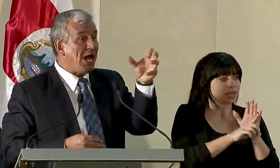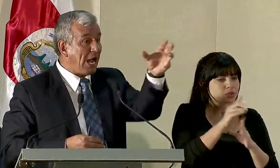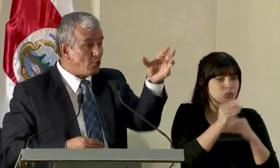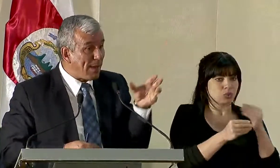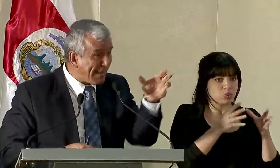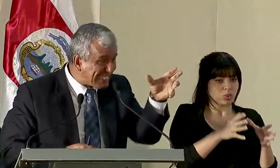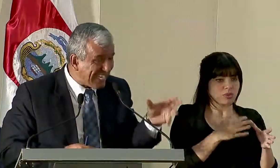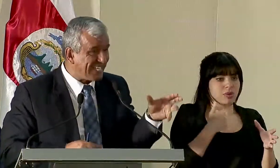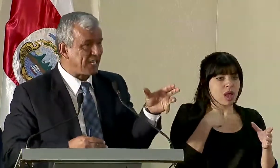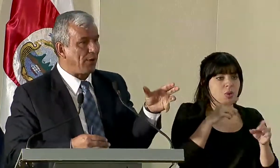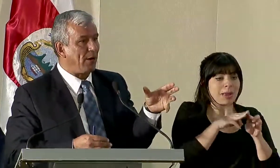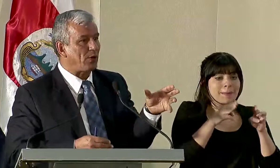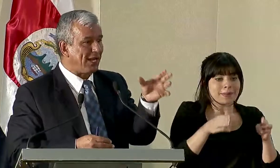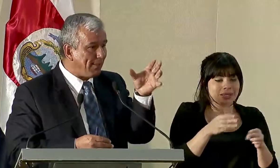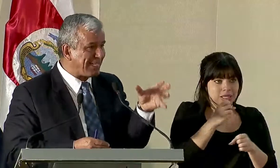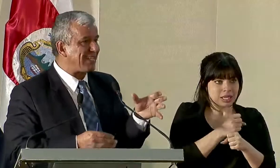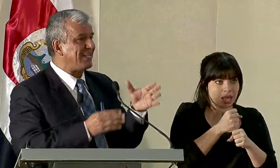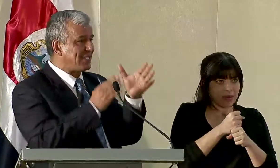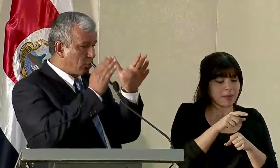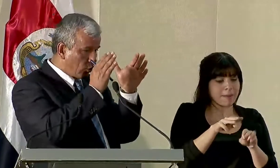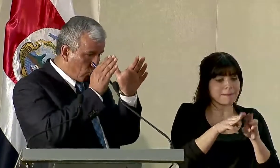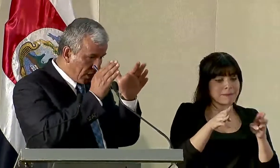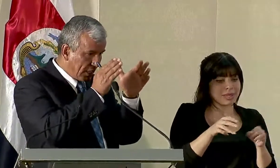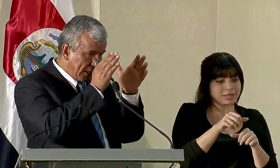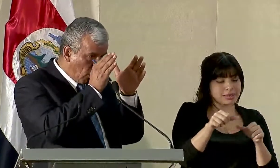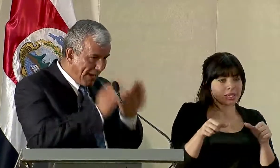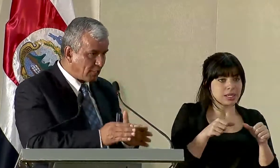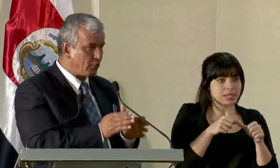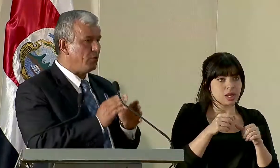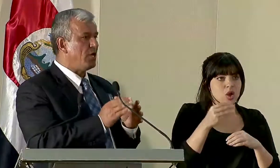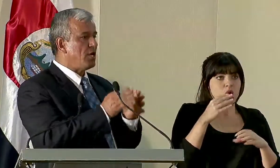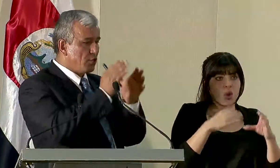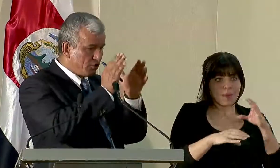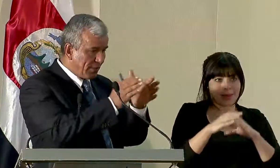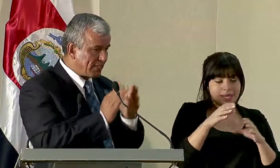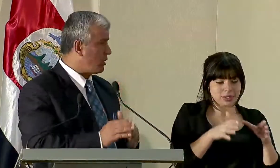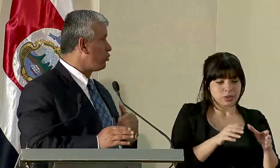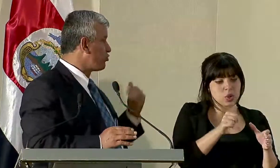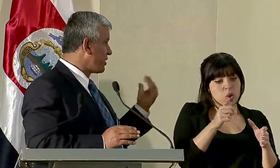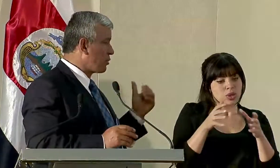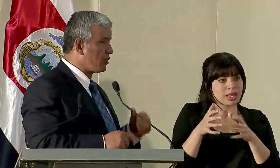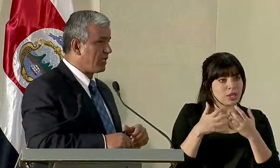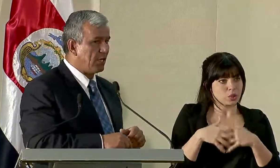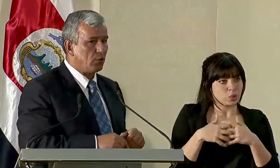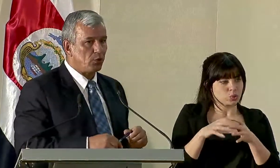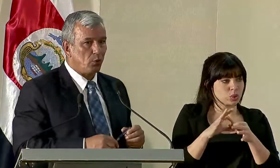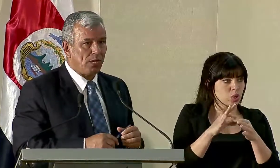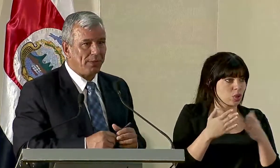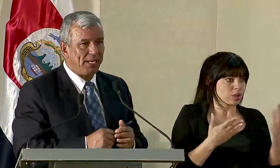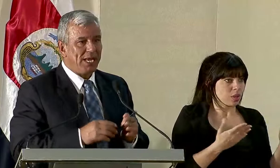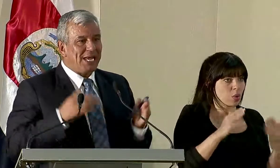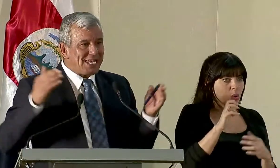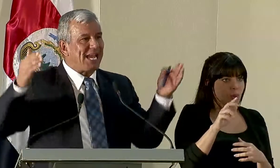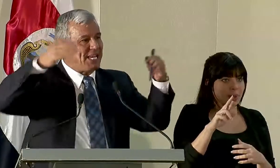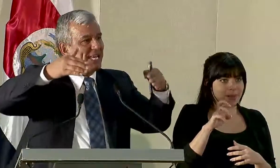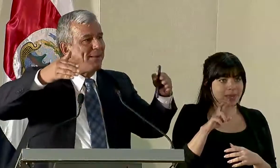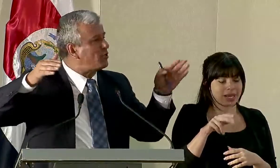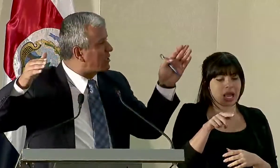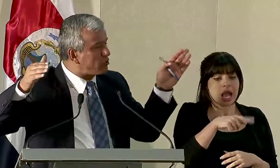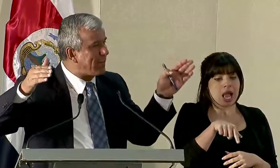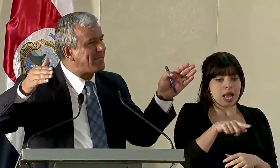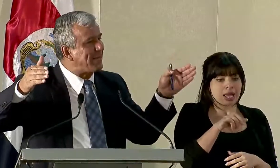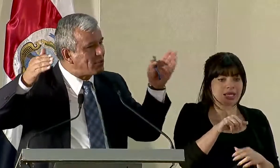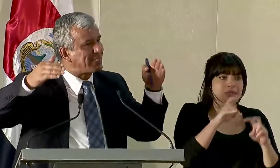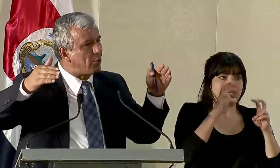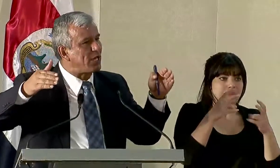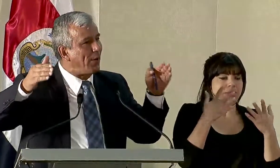Productivo, hay una mesa de trabajo, que es la mesa del sector de comercio, y otra mesa de industria que coordina don Welmer, y ahí digamos que